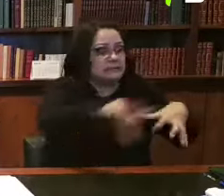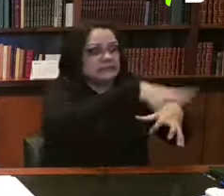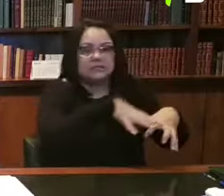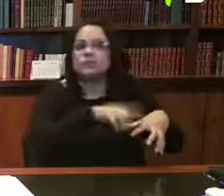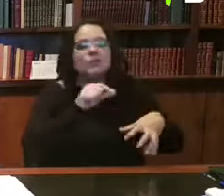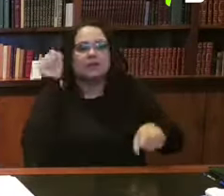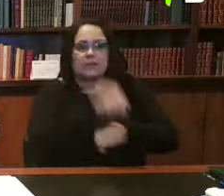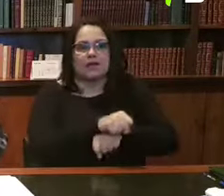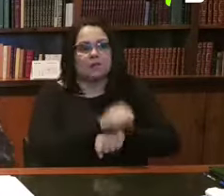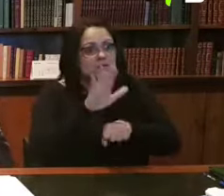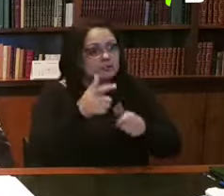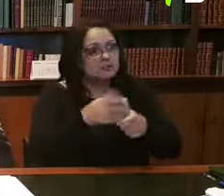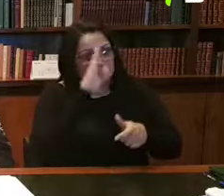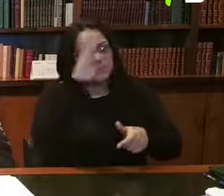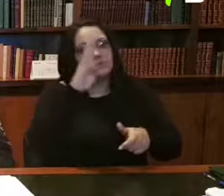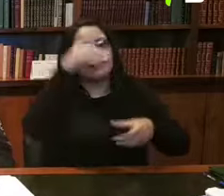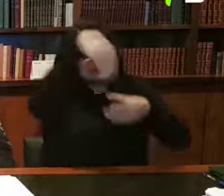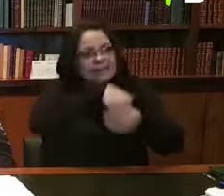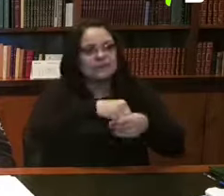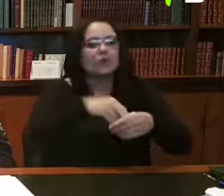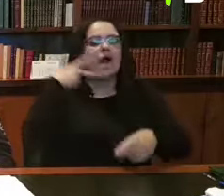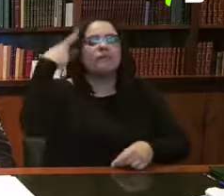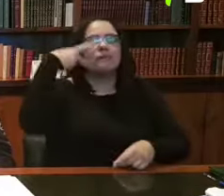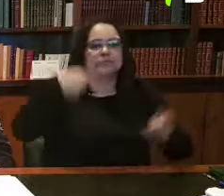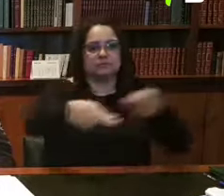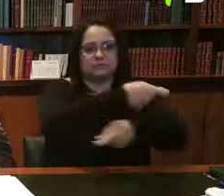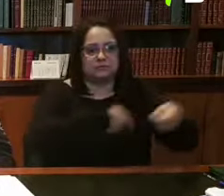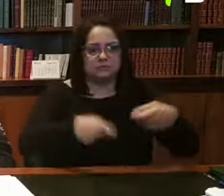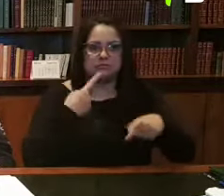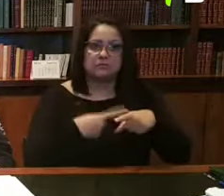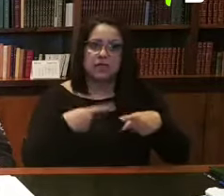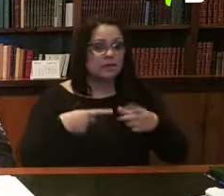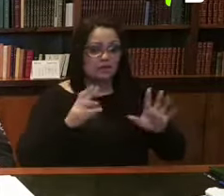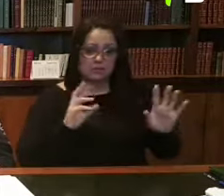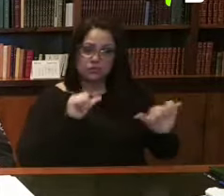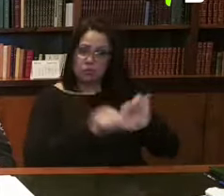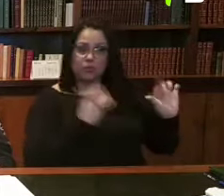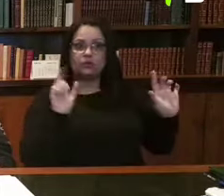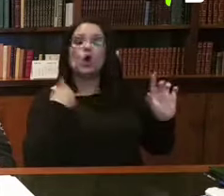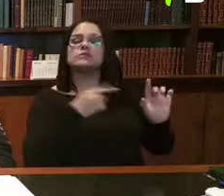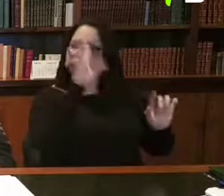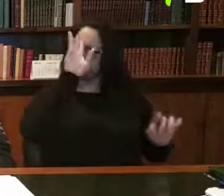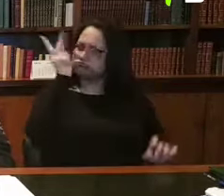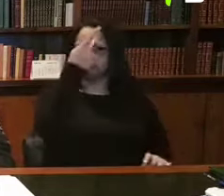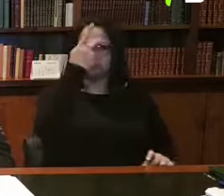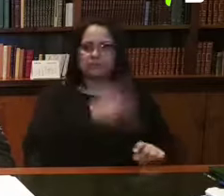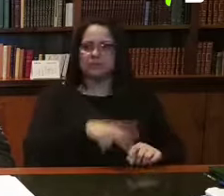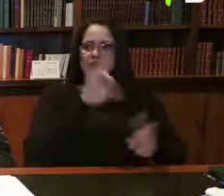mas a maior parte dessa queda foi a política econômica mesmo que nós mudamos em verificar com o